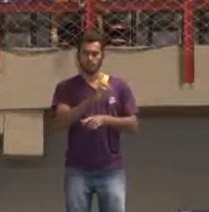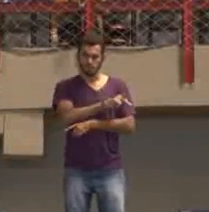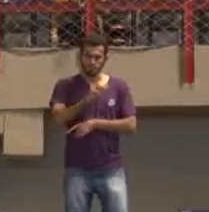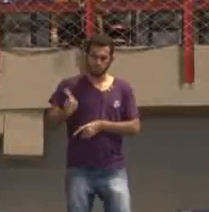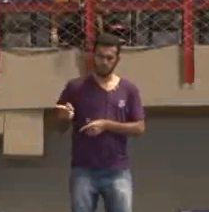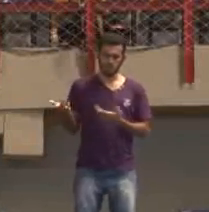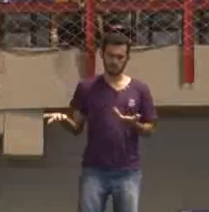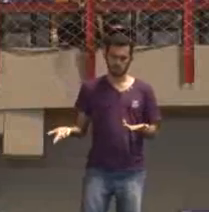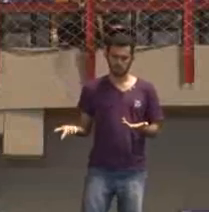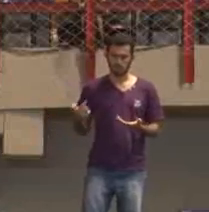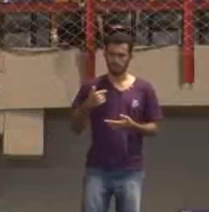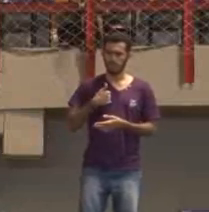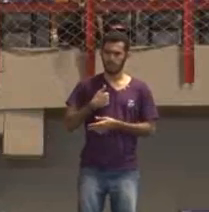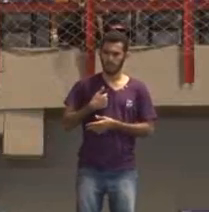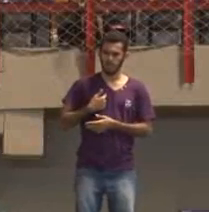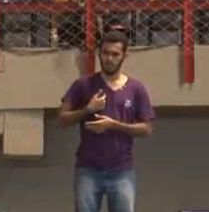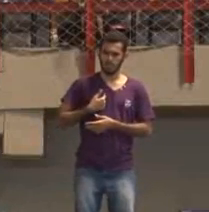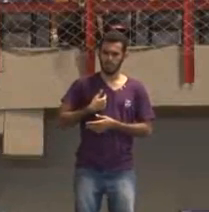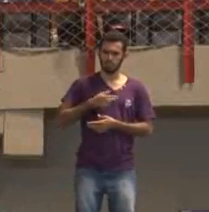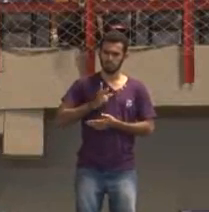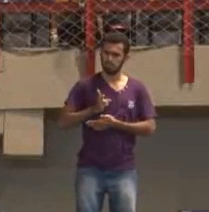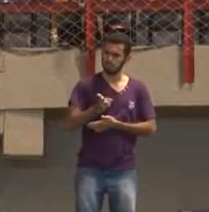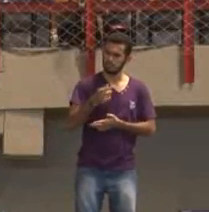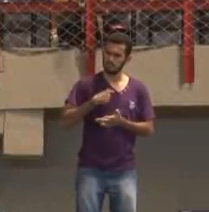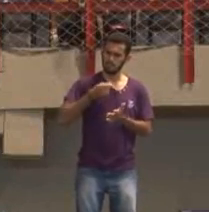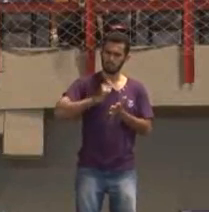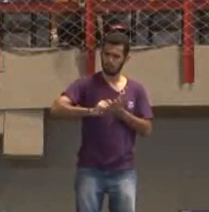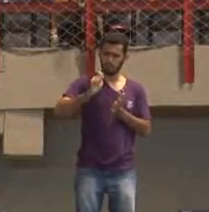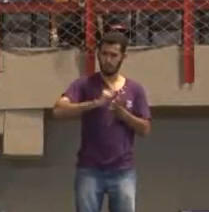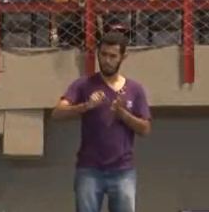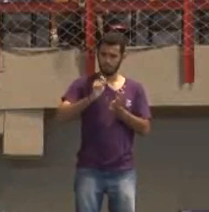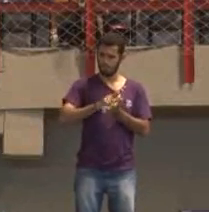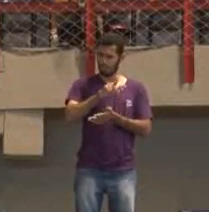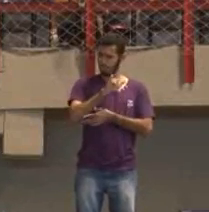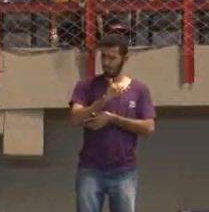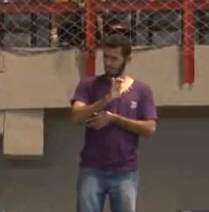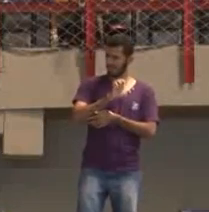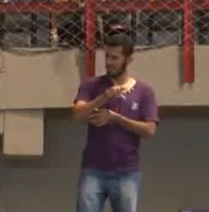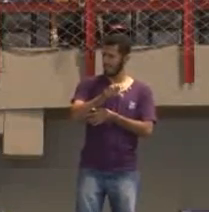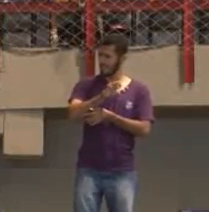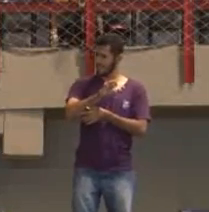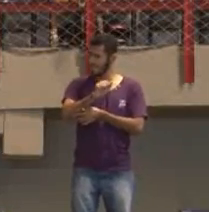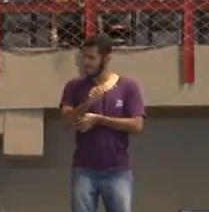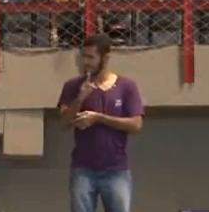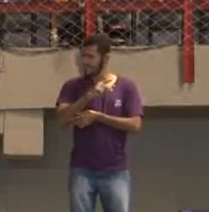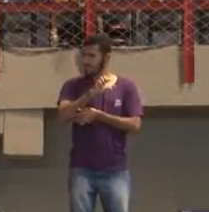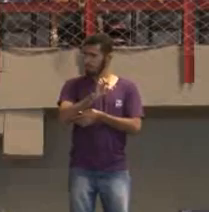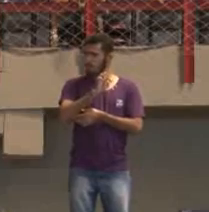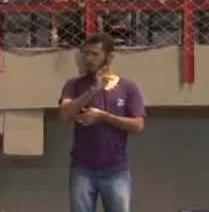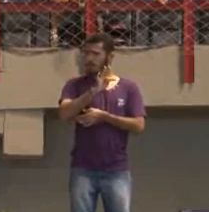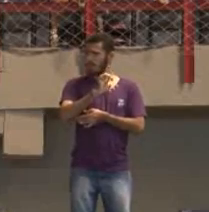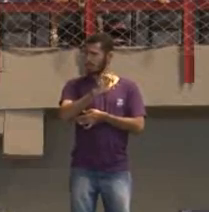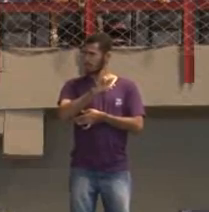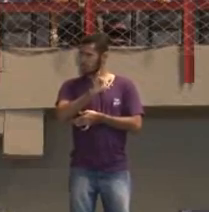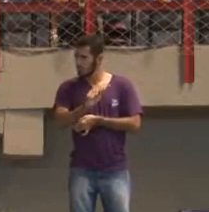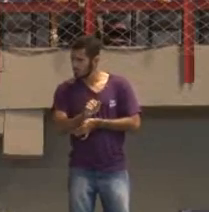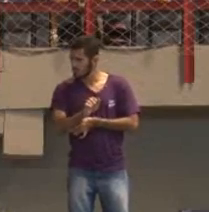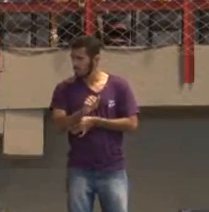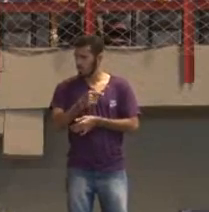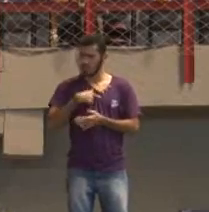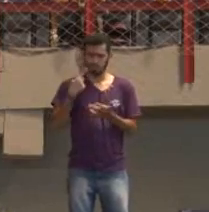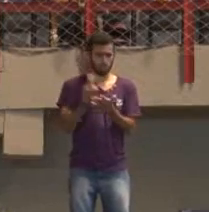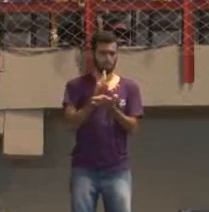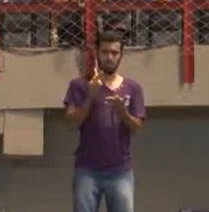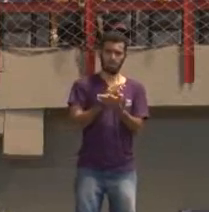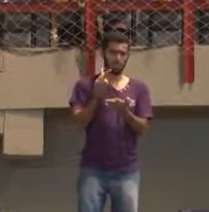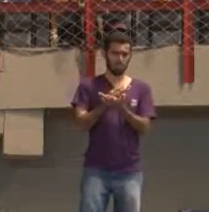Professor, então eu vivo escrevendo com licença poética, porque eu vivo errando nos meus textos. Exatamente.